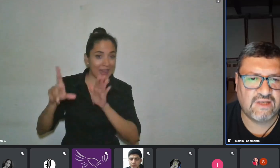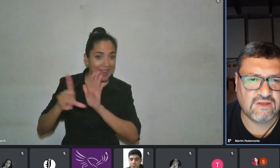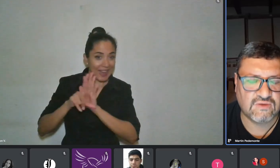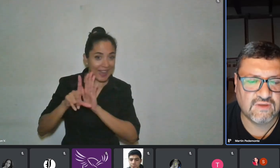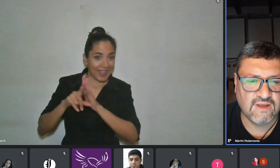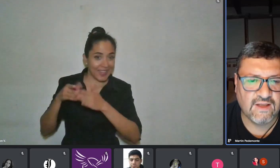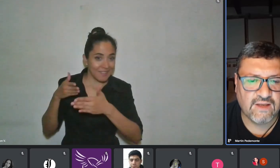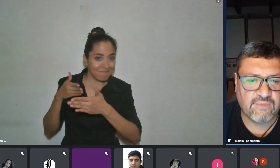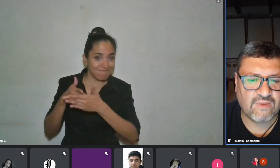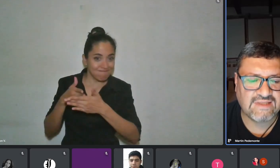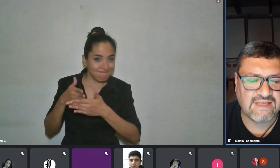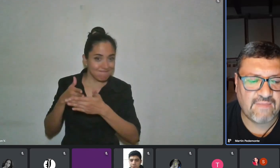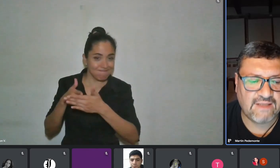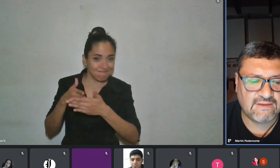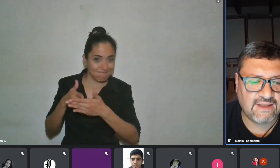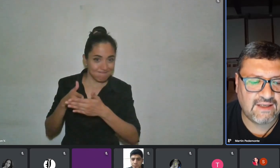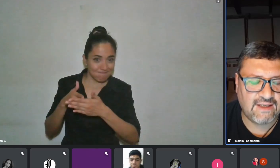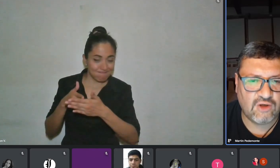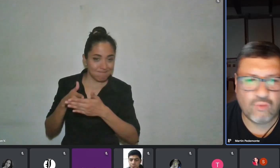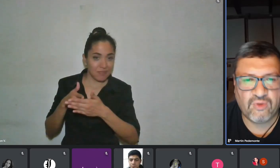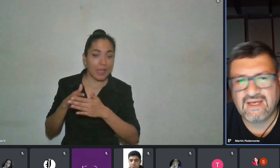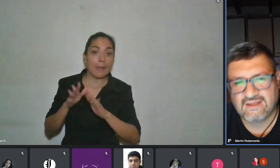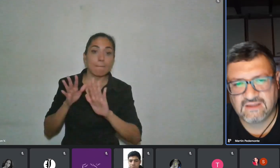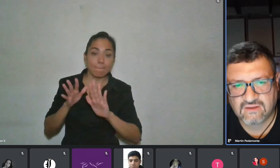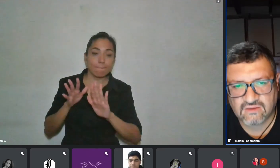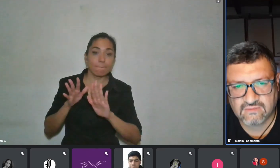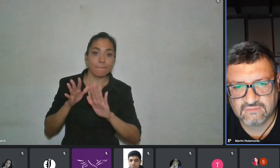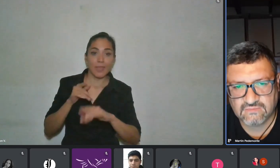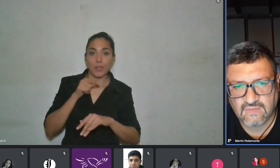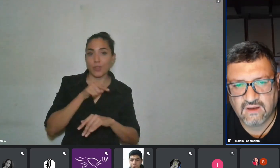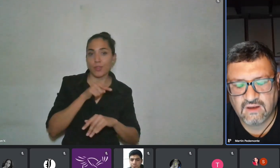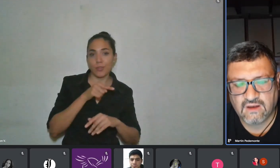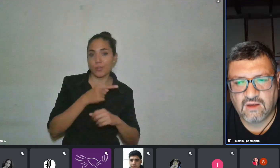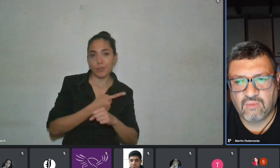ciertos derechos, pero básicamente él no podía hacer eso.